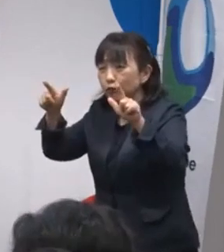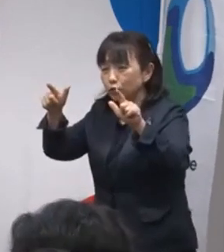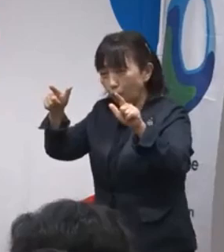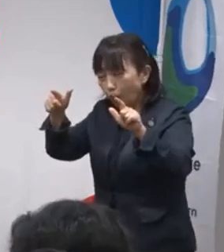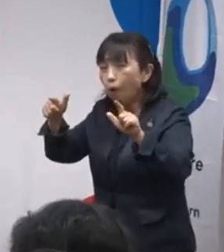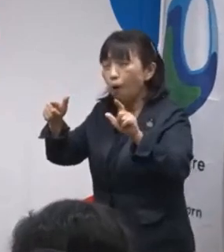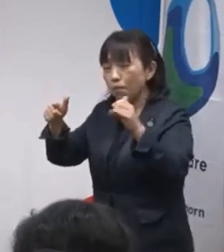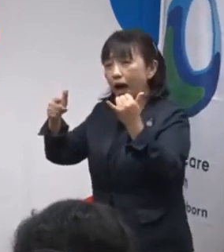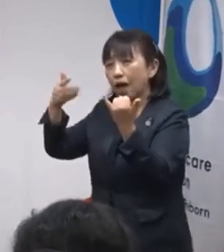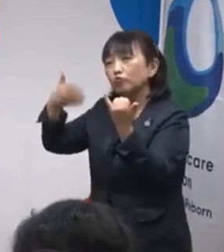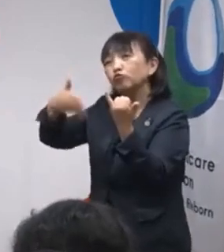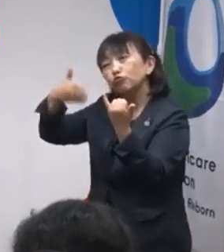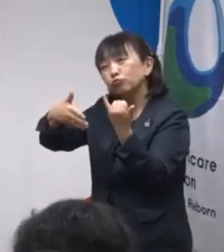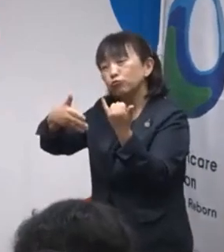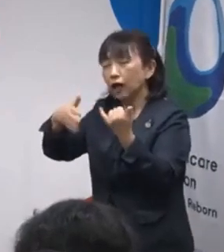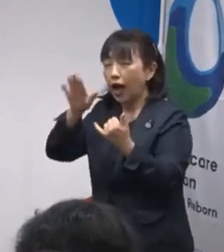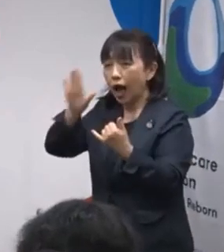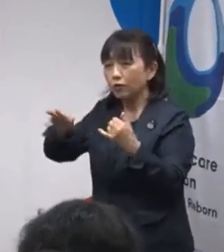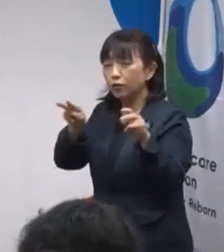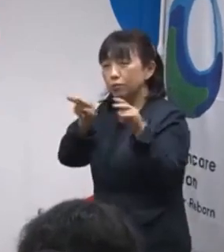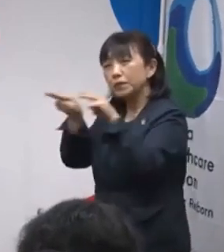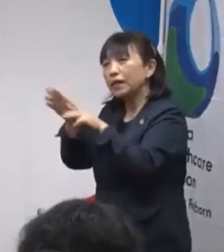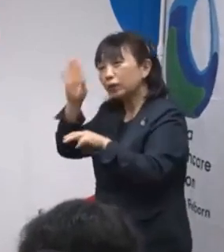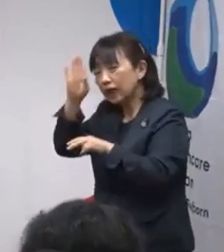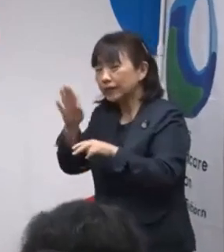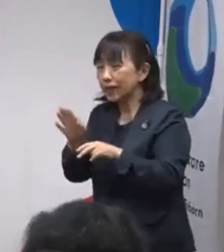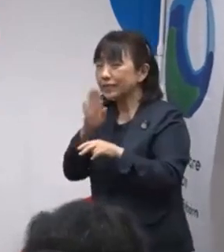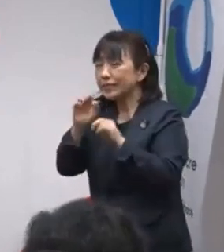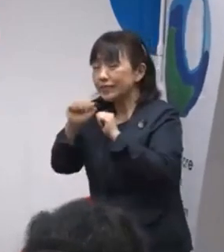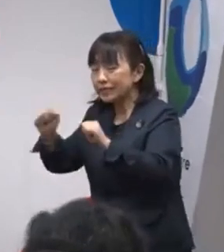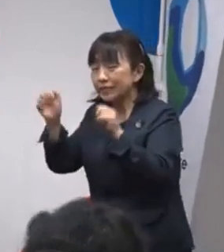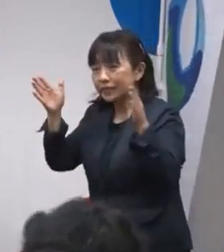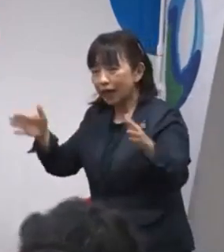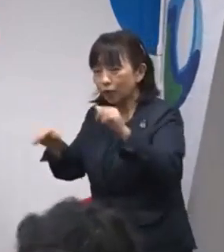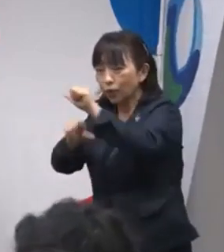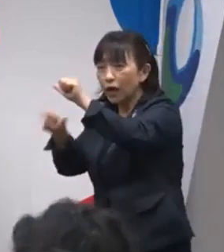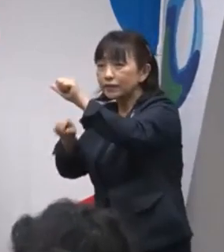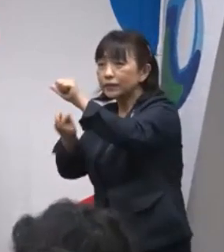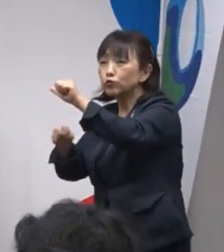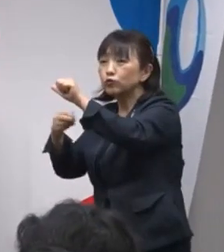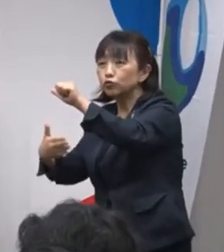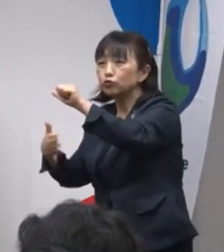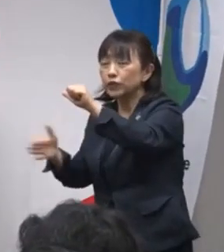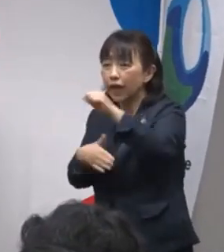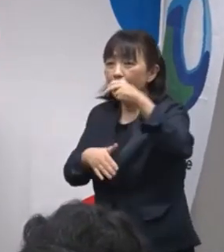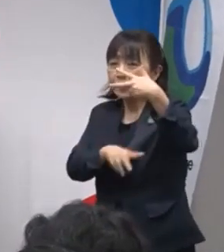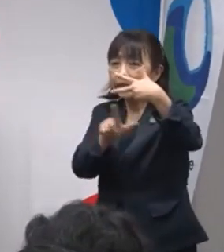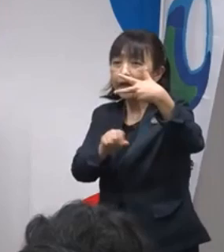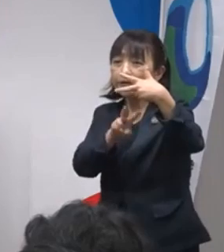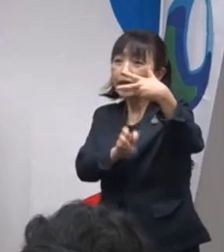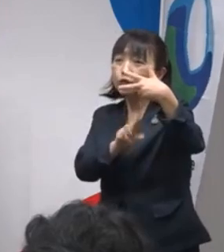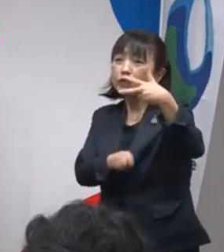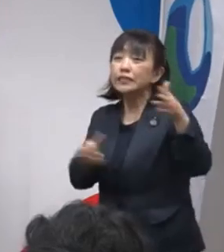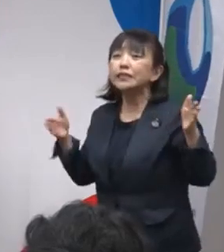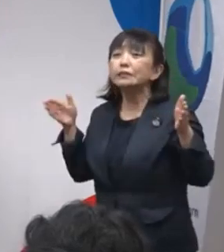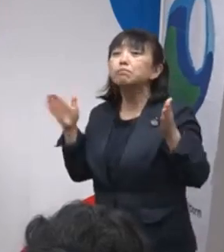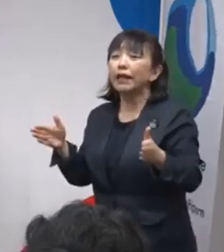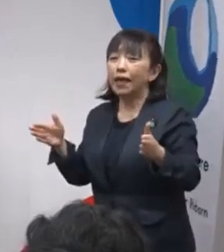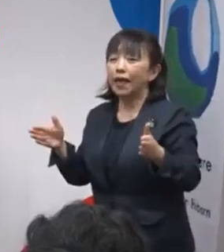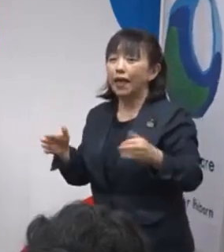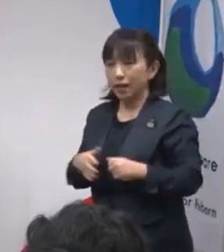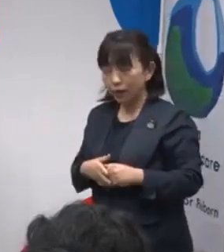ただきたいと思いますが、実施期間として5月29日から7月31日までの間に、